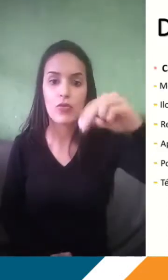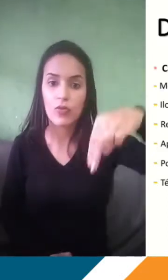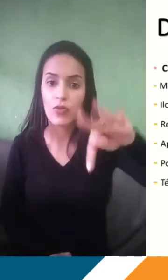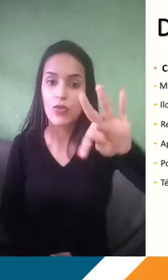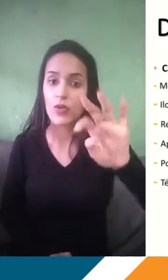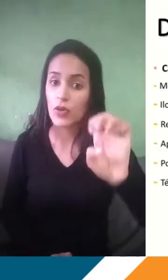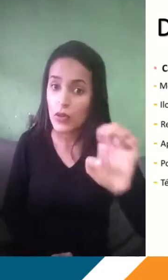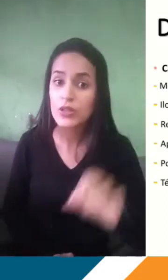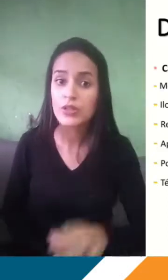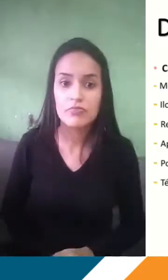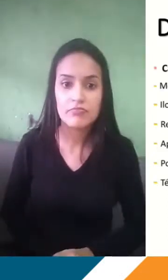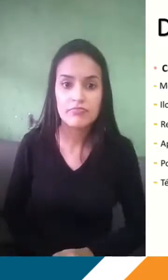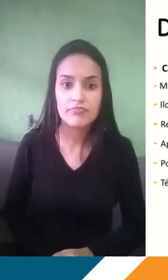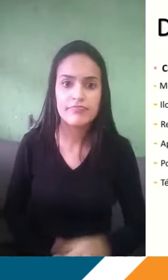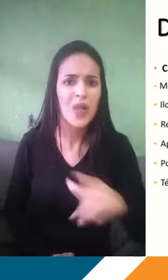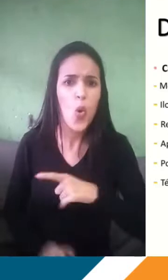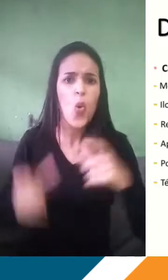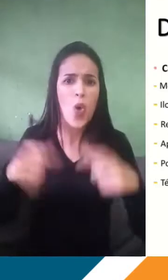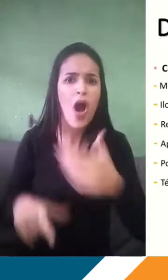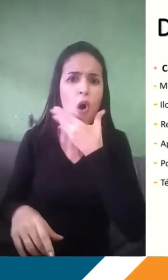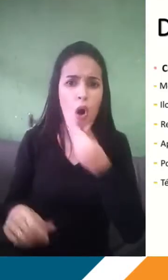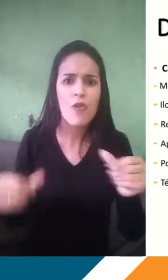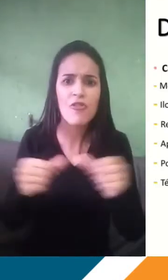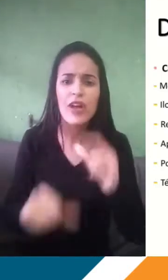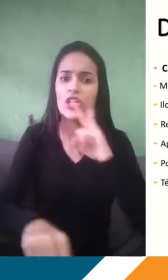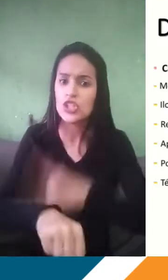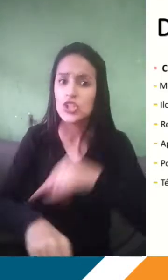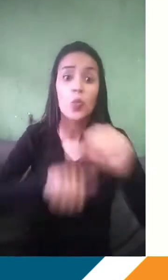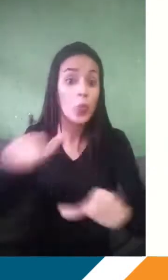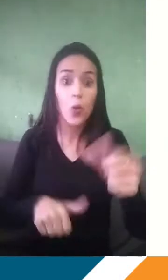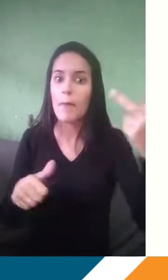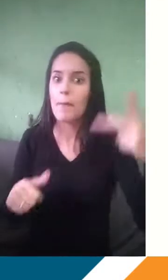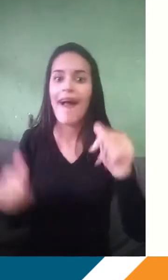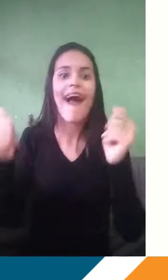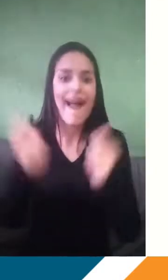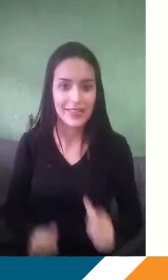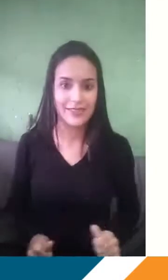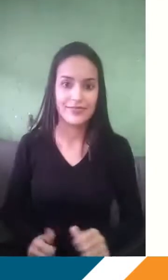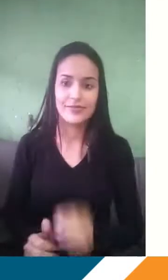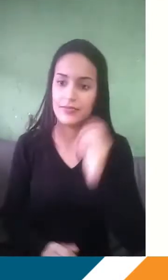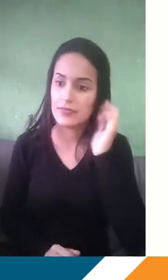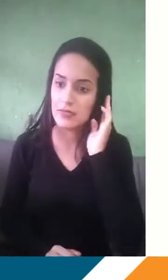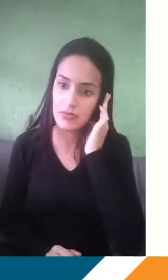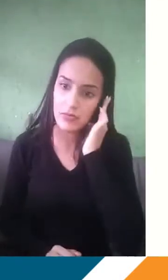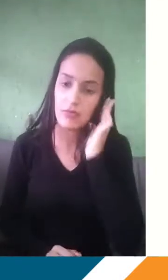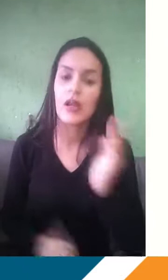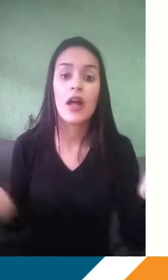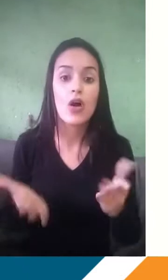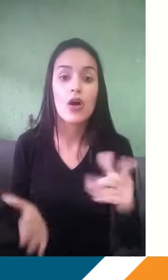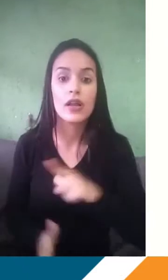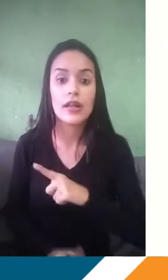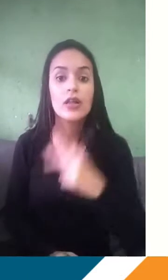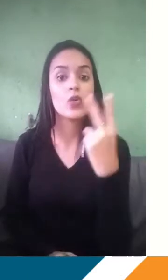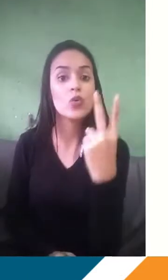ready-made ao pegar um mictório e transformá-lo em obra de arte. Aqui temos dois exemplos do